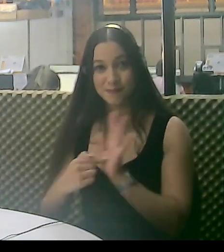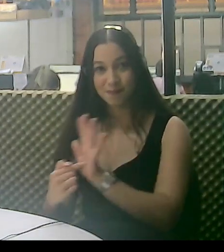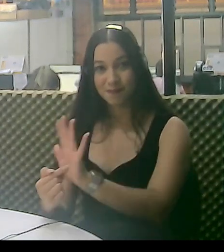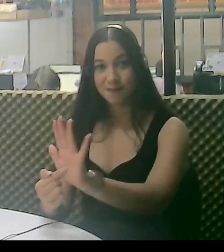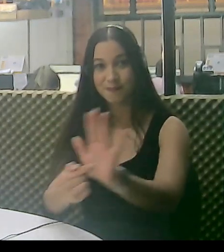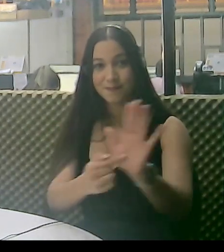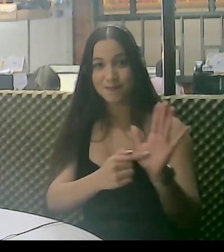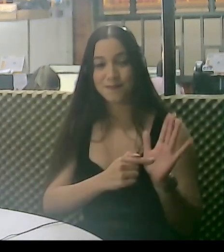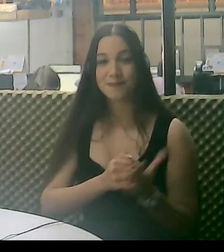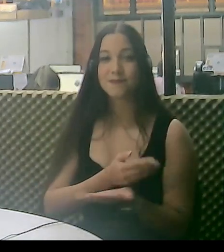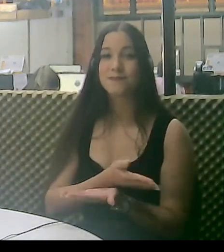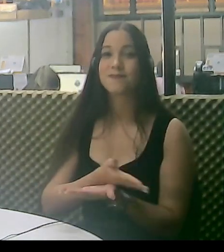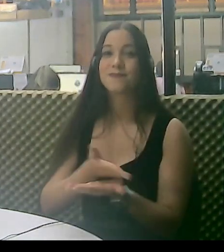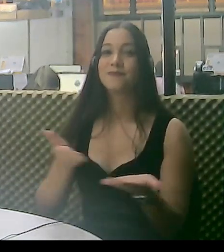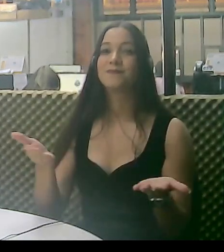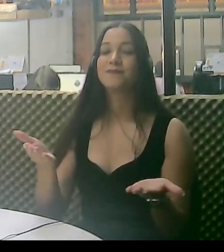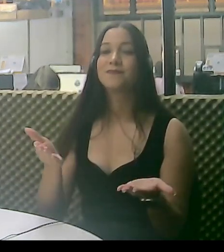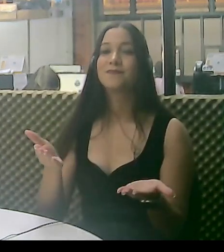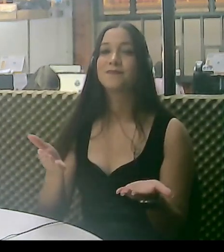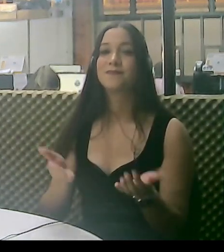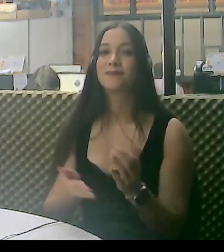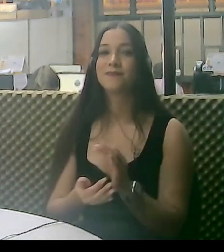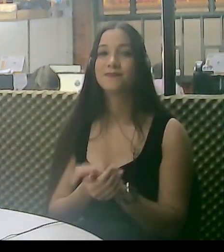Uberlândia no ar pra você!